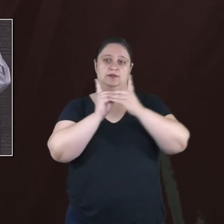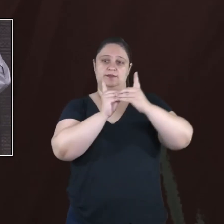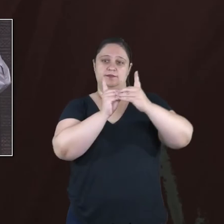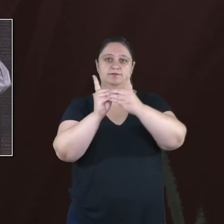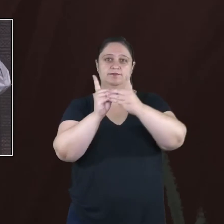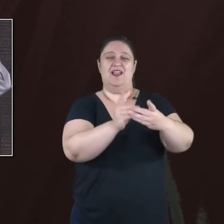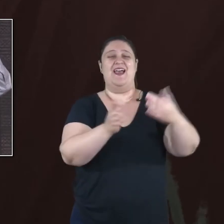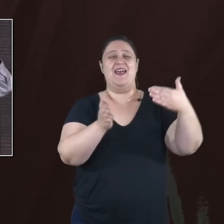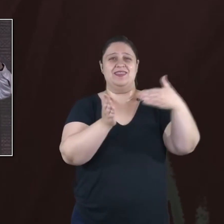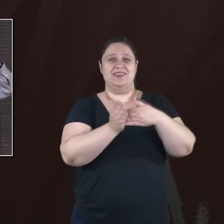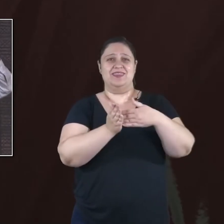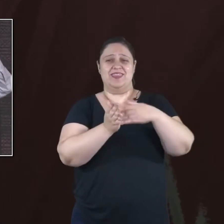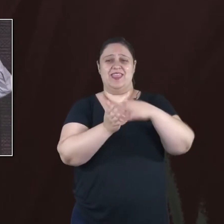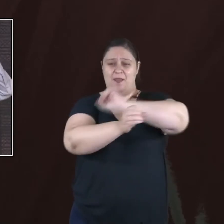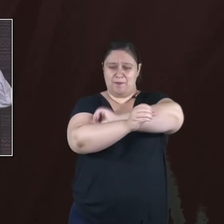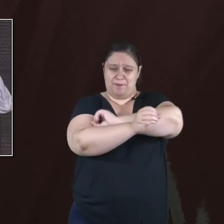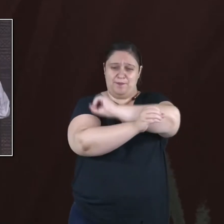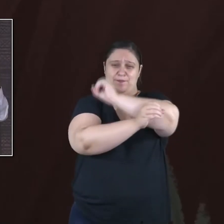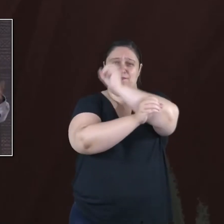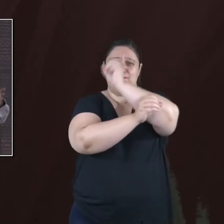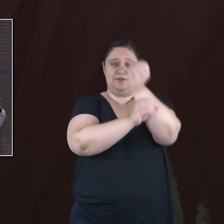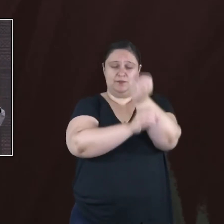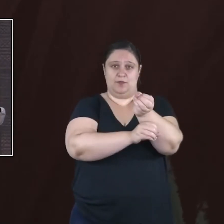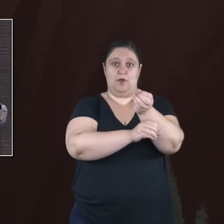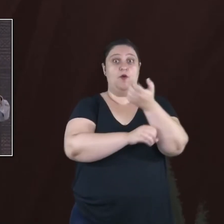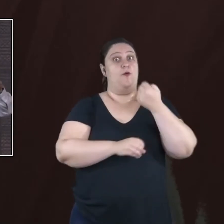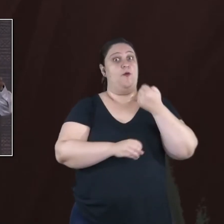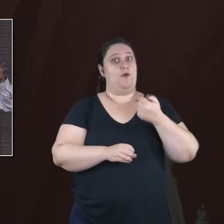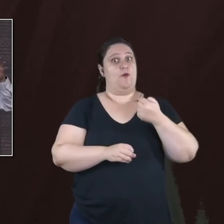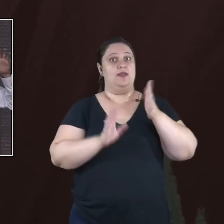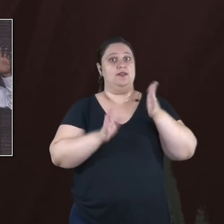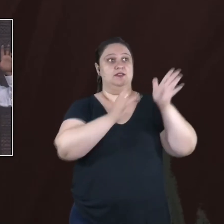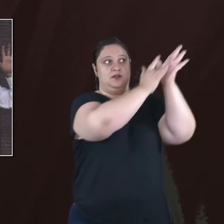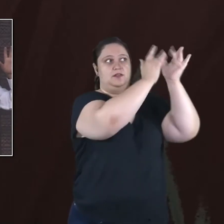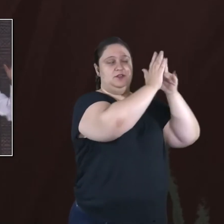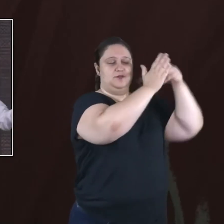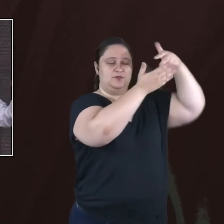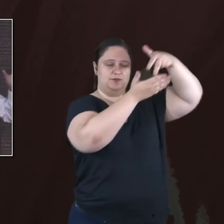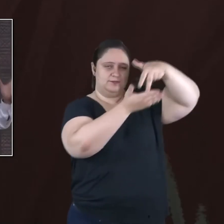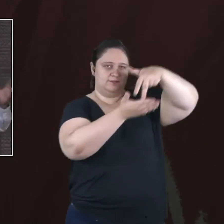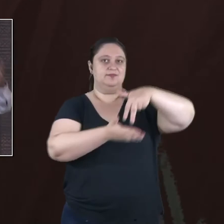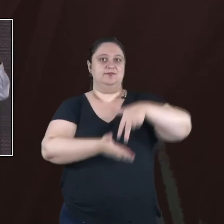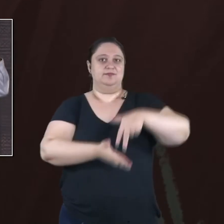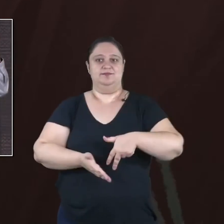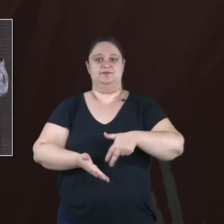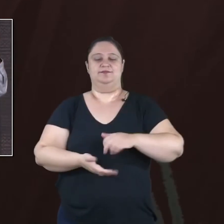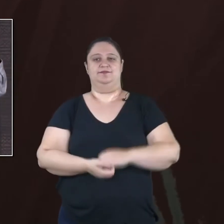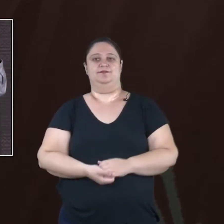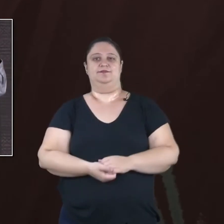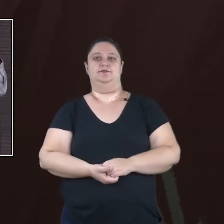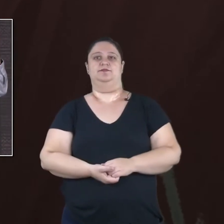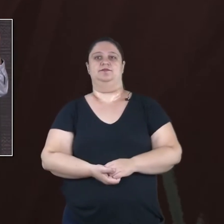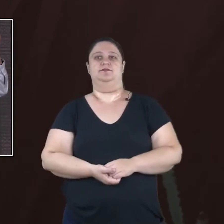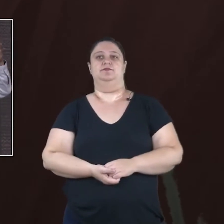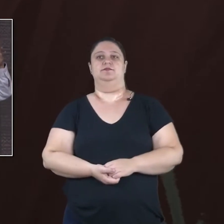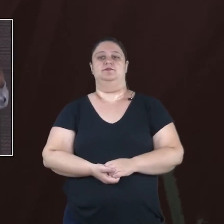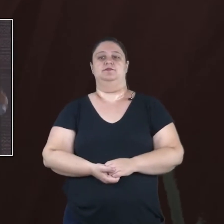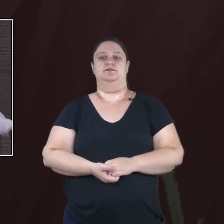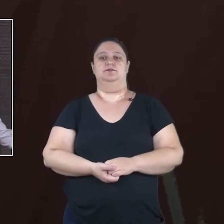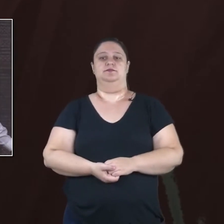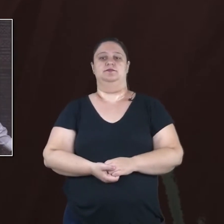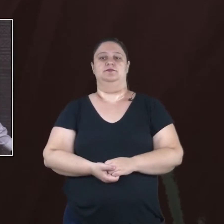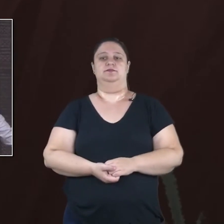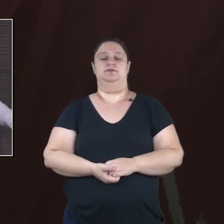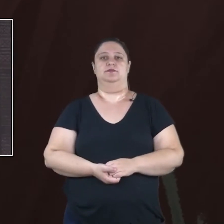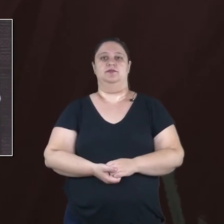dia nasça. E esse dia está nascendo, irmãos. Está acontecendo um milagre da aurora. O Senhor está